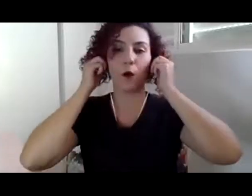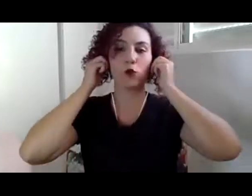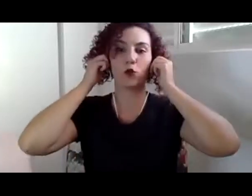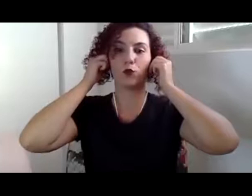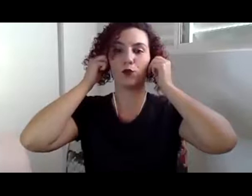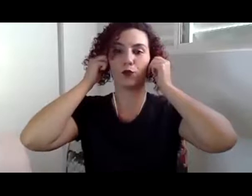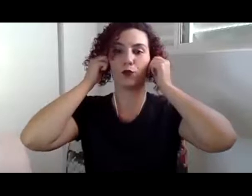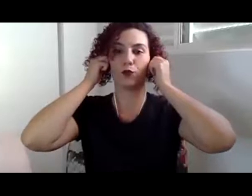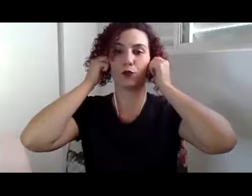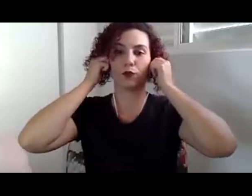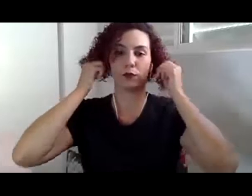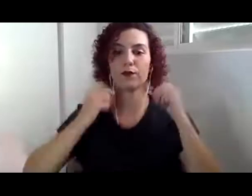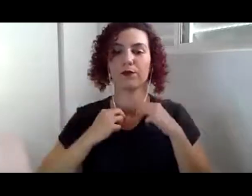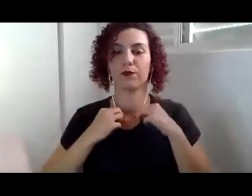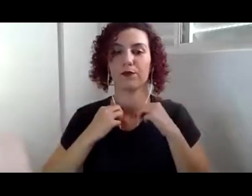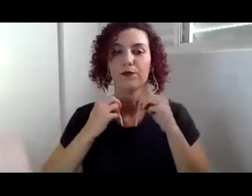ou falso?